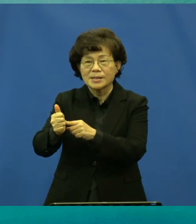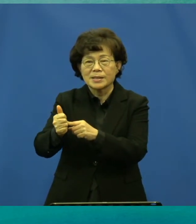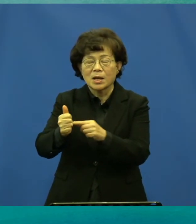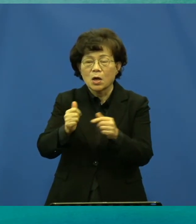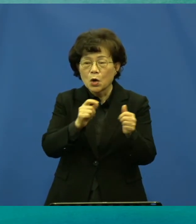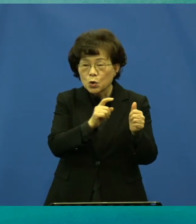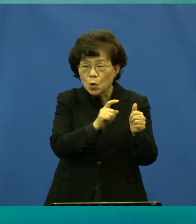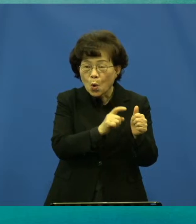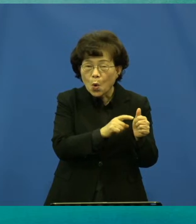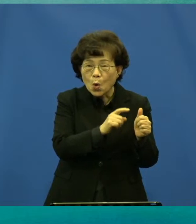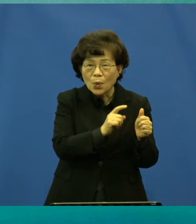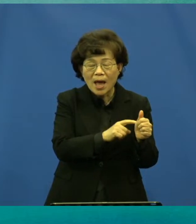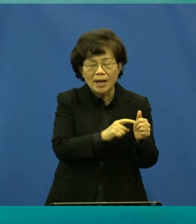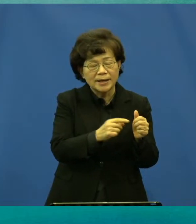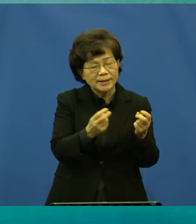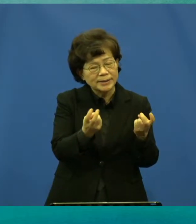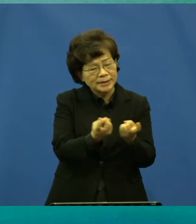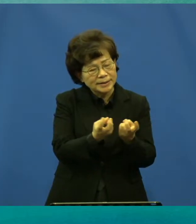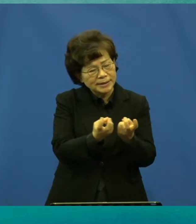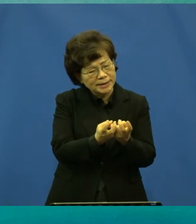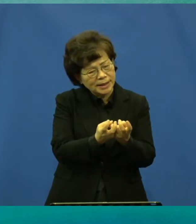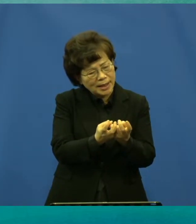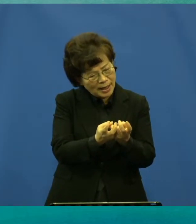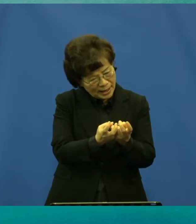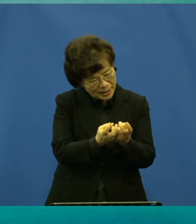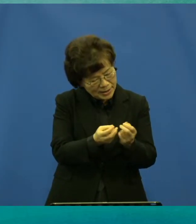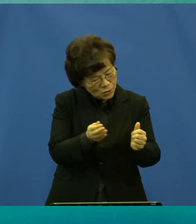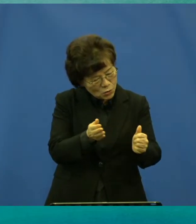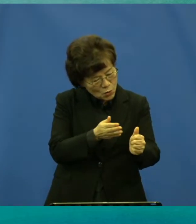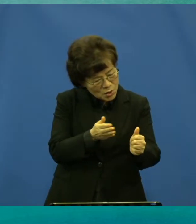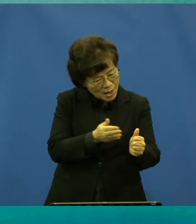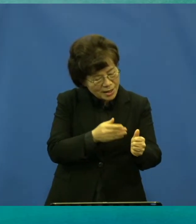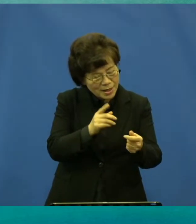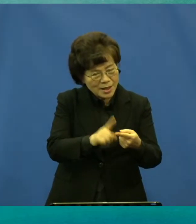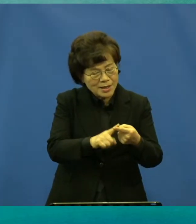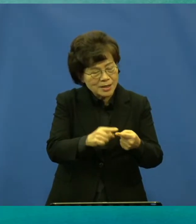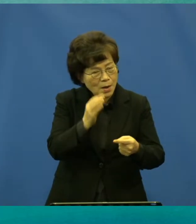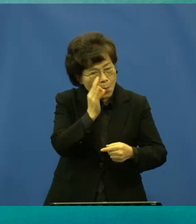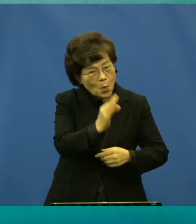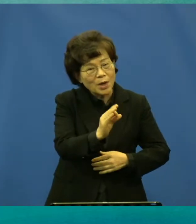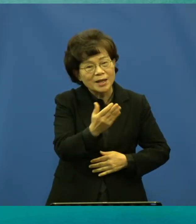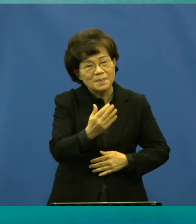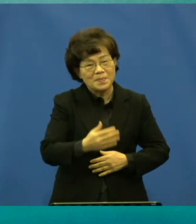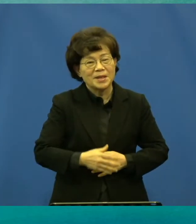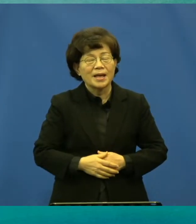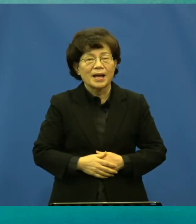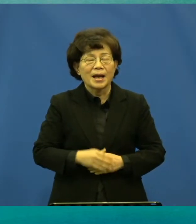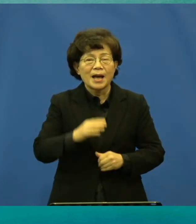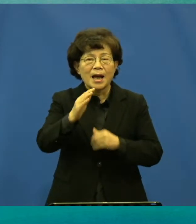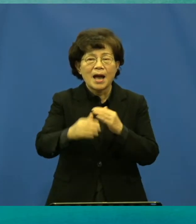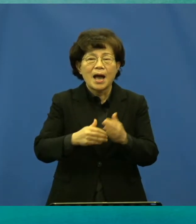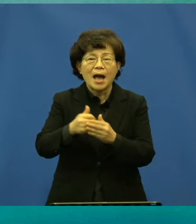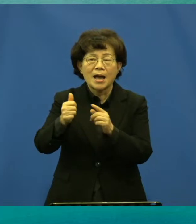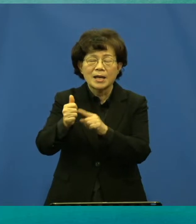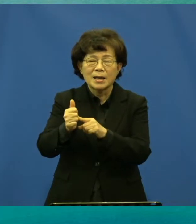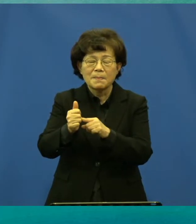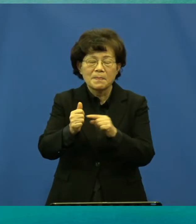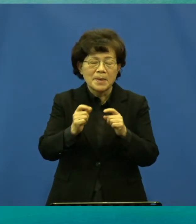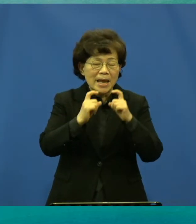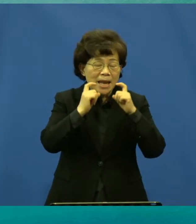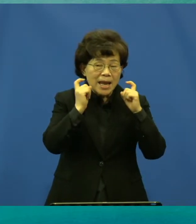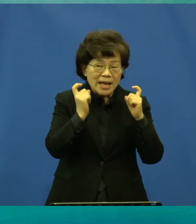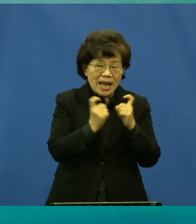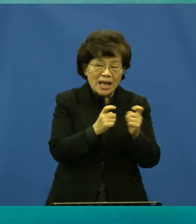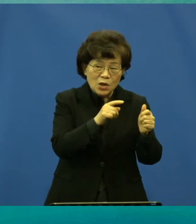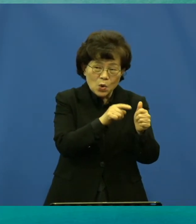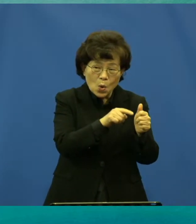어떻게 다루시는가 잘 볼 수 있죠. 하나님이 한 개인에게 어떻게